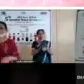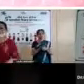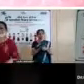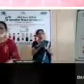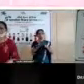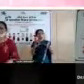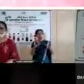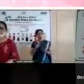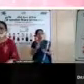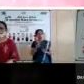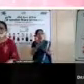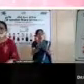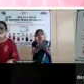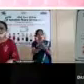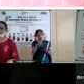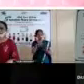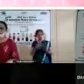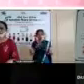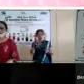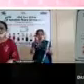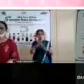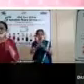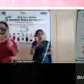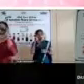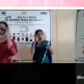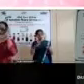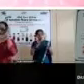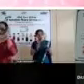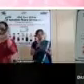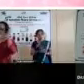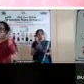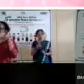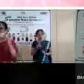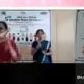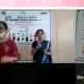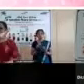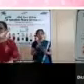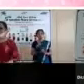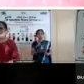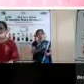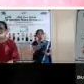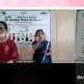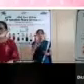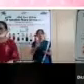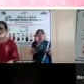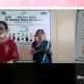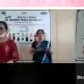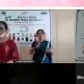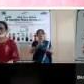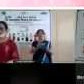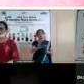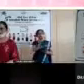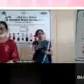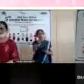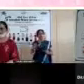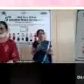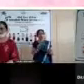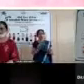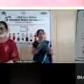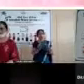बावजूद इस कार्यक्रम में सम्मिलित होने का निर्णय लिया। मैं माननीय राज्य मंत्रियों तथा आप सभी का हार्दिक स्वागत